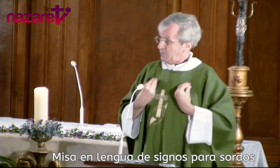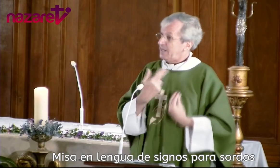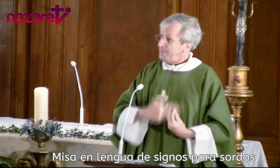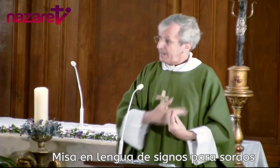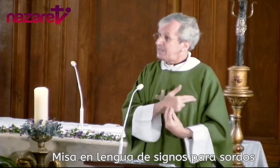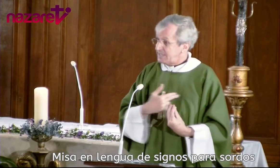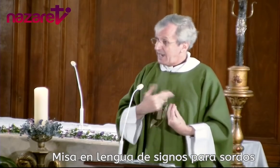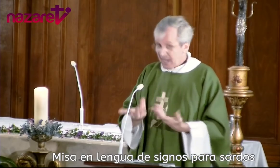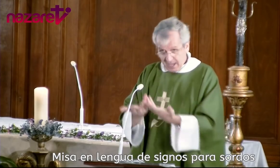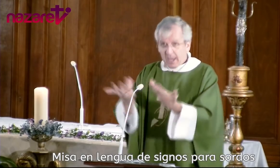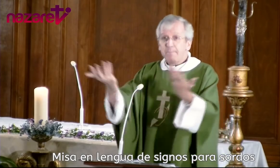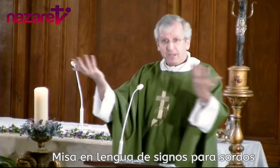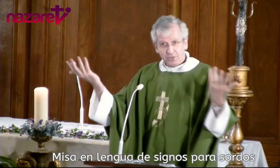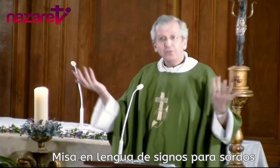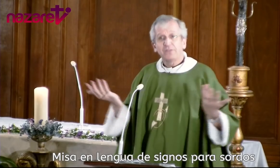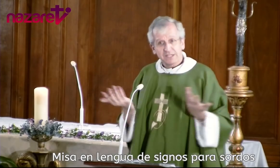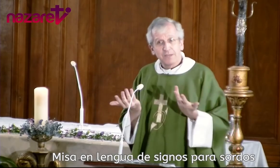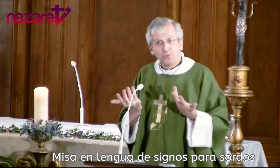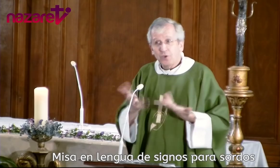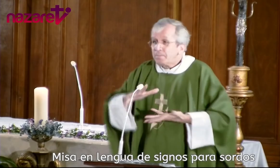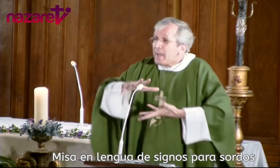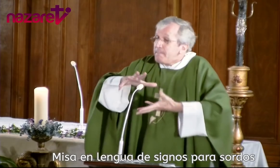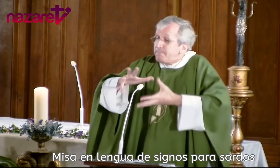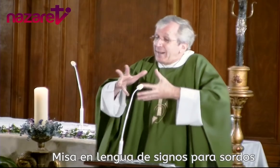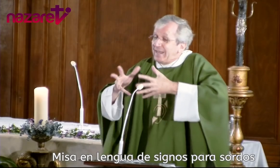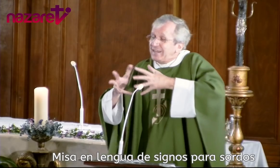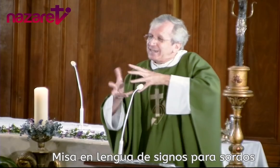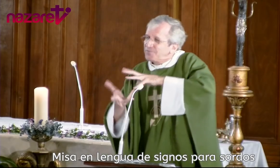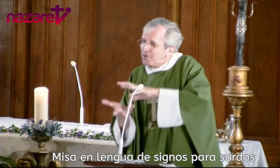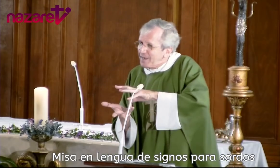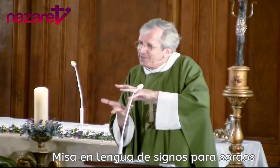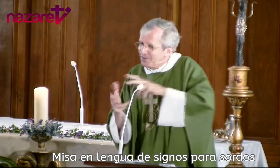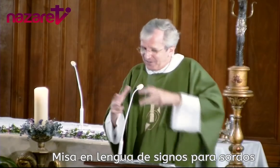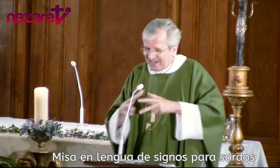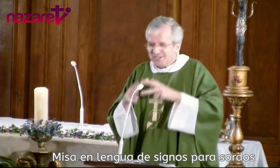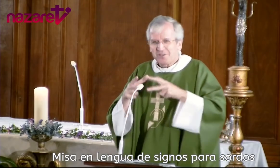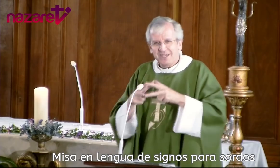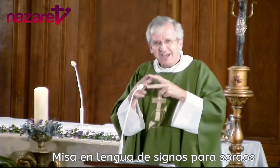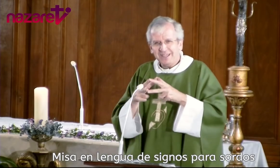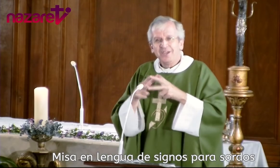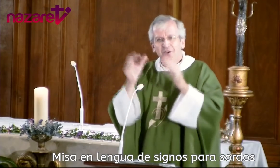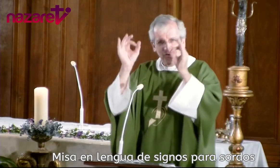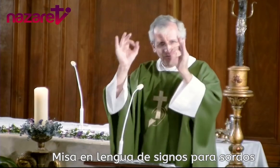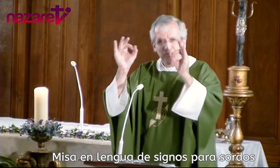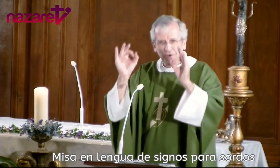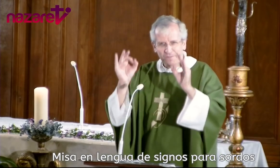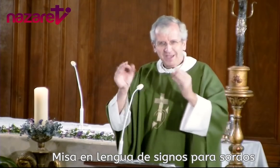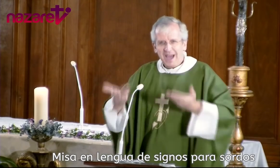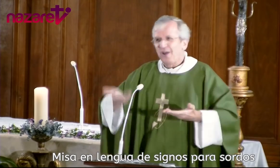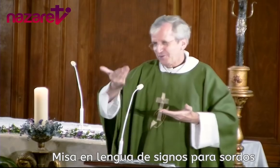vida cristiana en medio de este mundo, para ir transformando la sociedad conforme a los